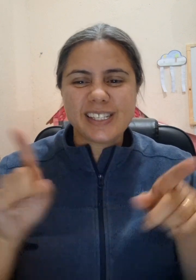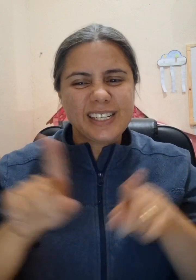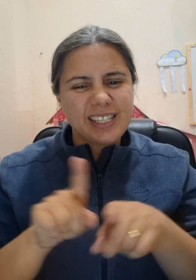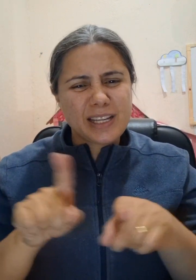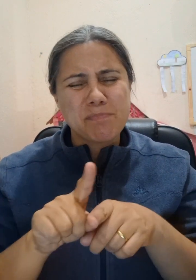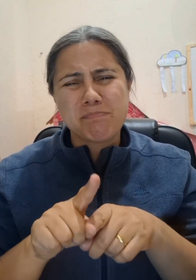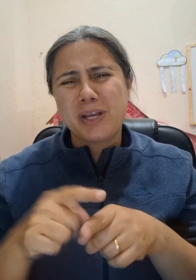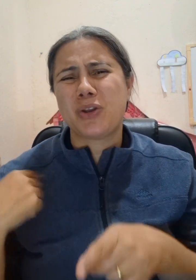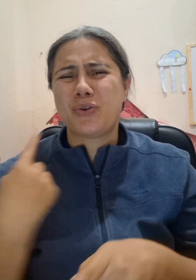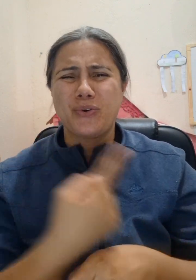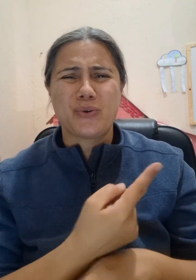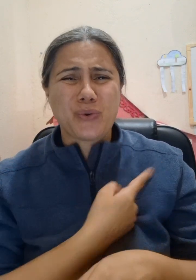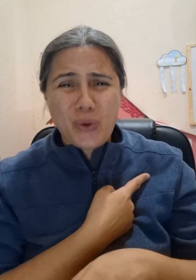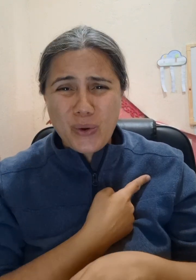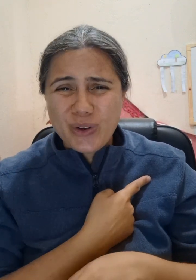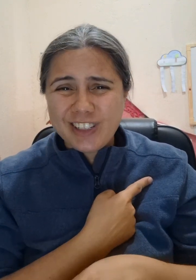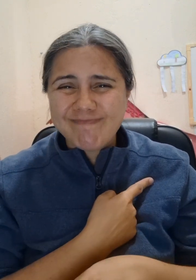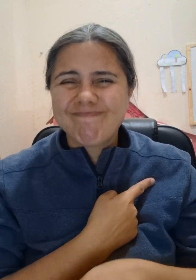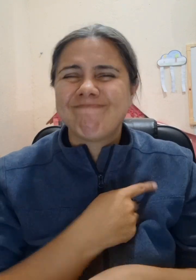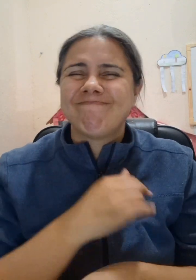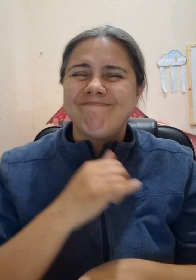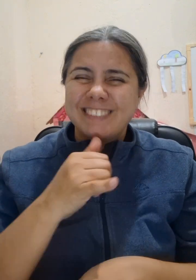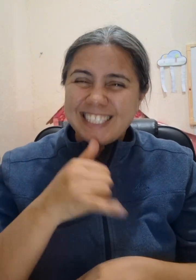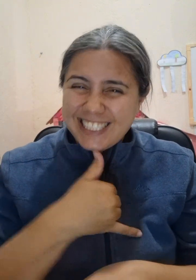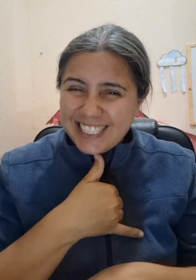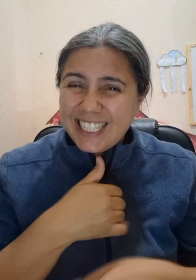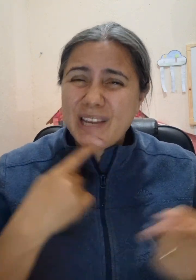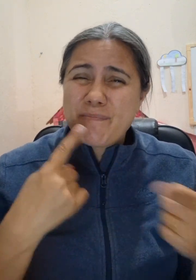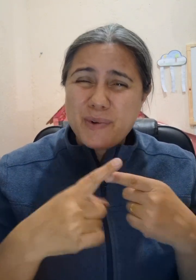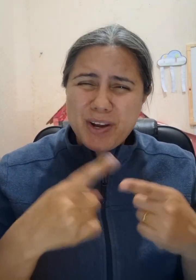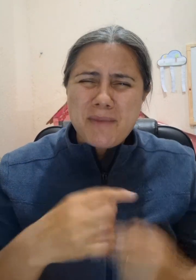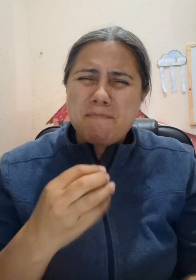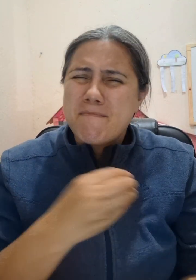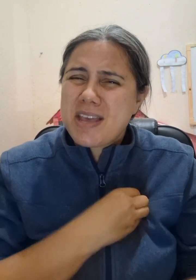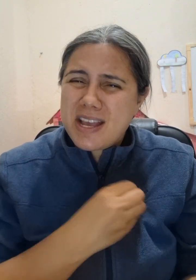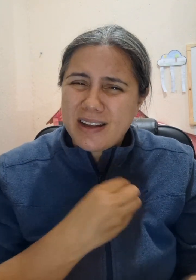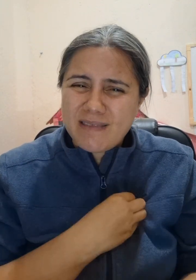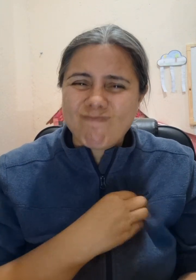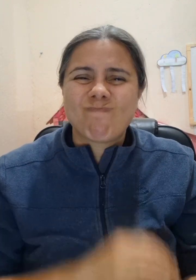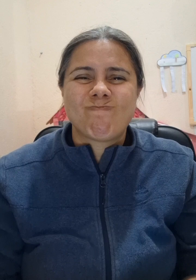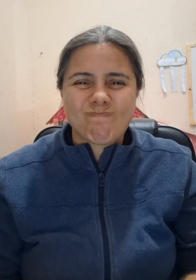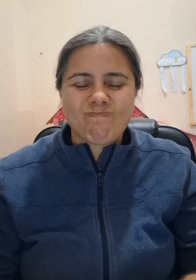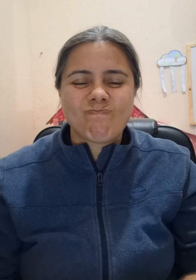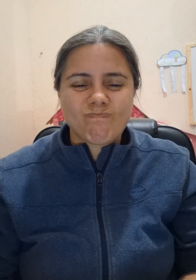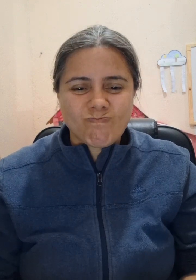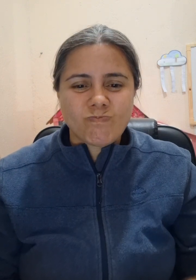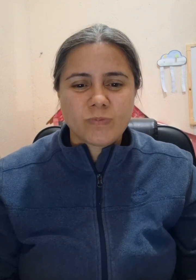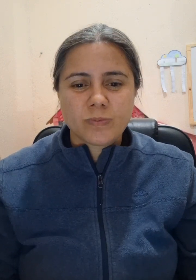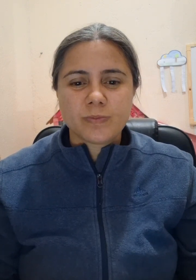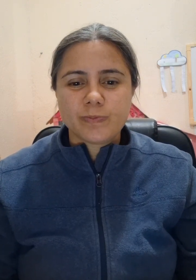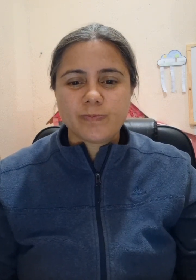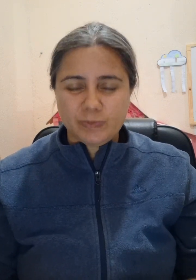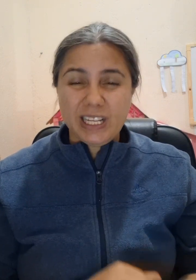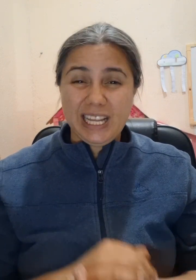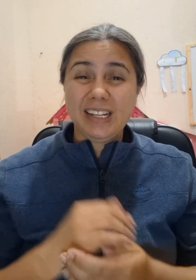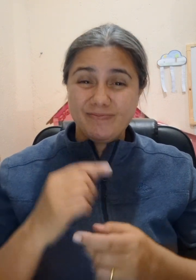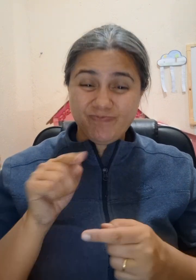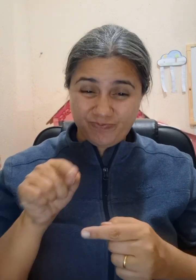mostram quem é Deus, a natureza de Deus, e também quem nós somos diante dele, a nossa condição de